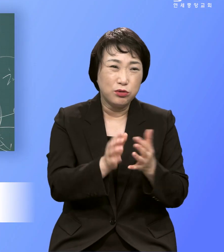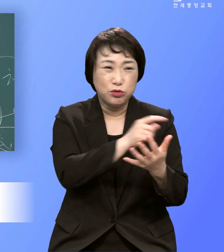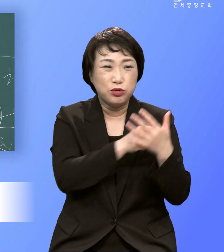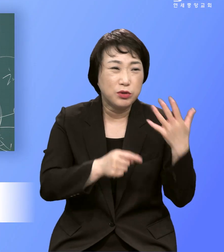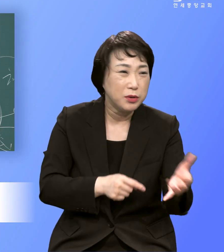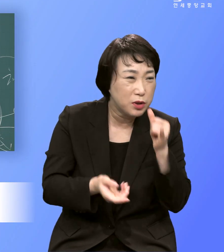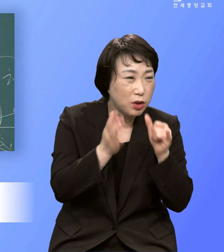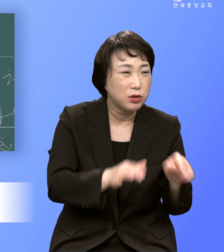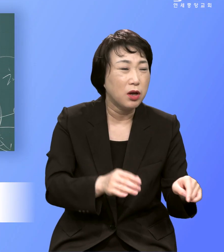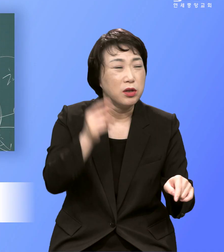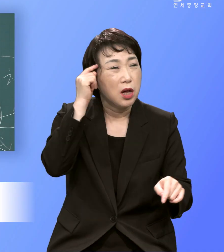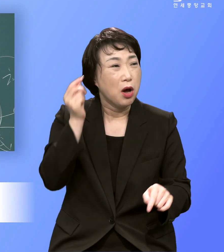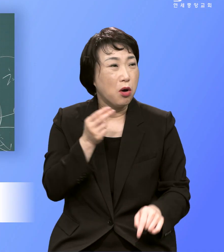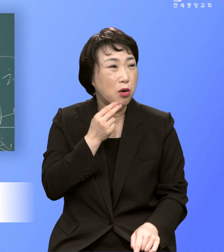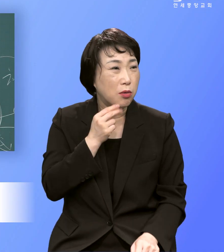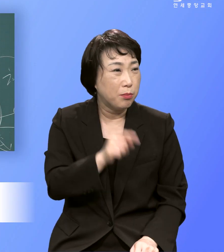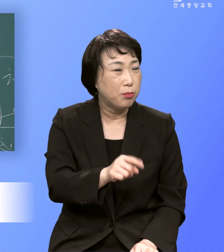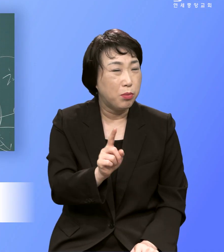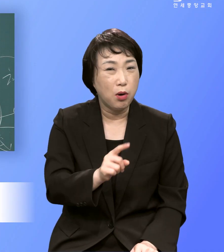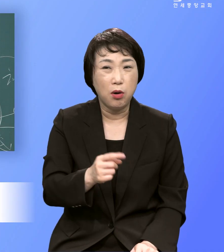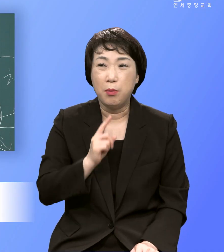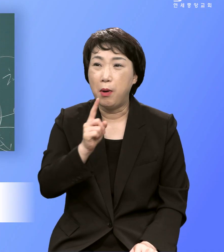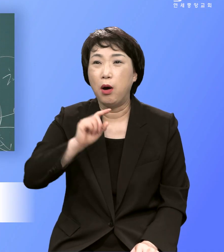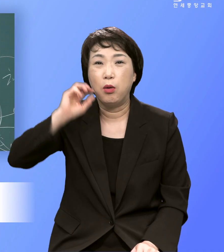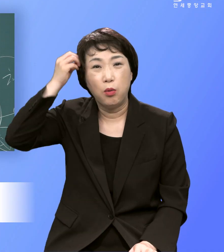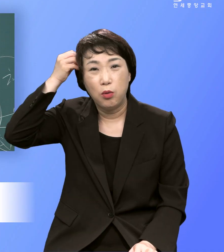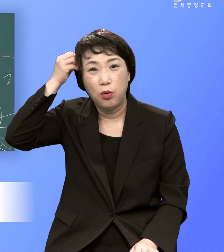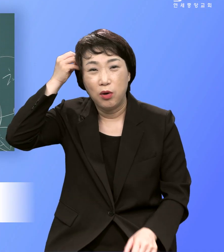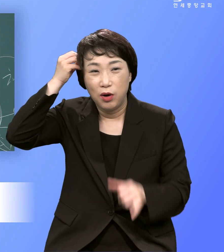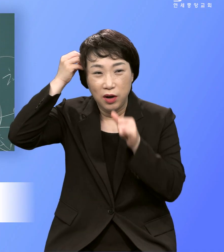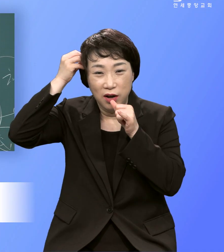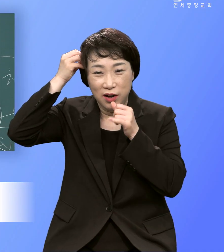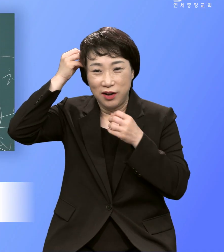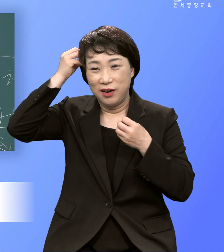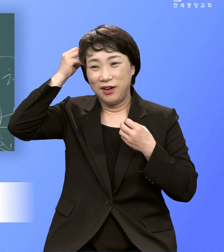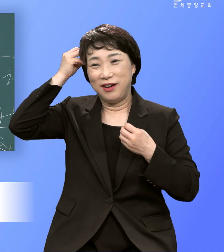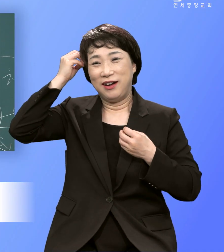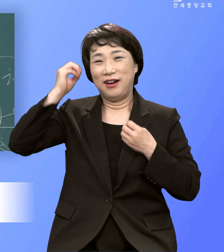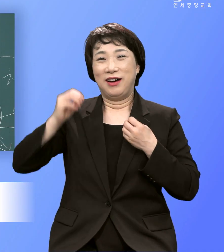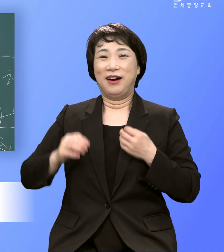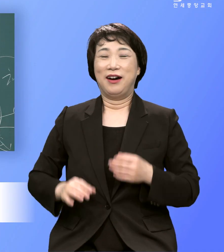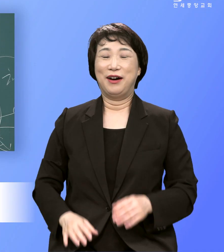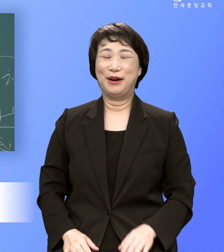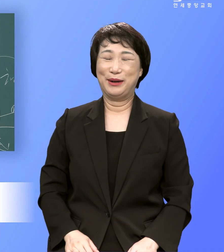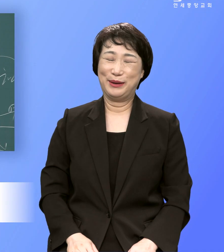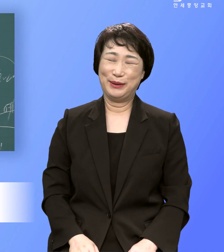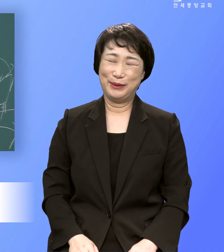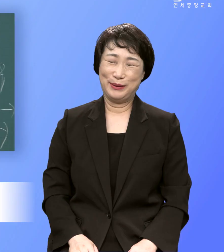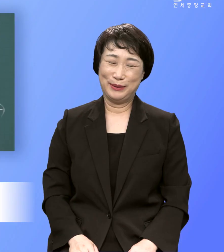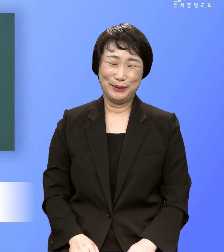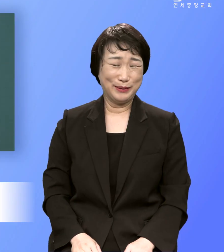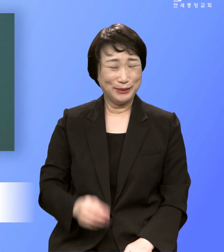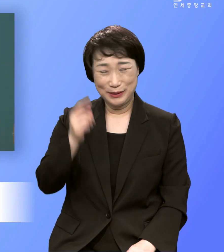그런 생각은 안 하고 이런 엉뚱한 생각을 하느냐 그 말이에요. 생각해 보세요.